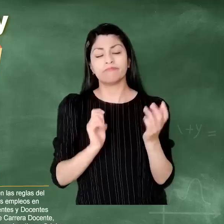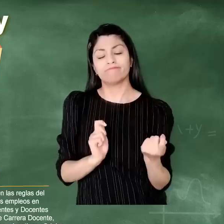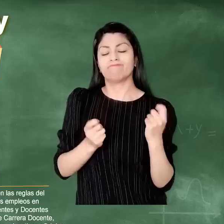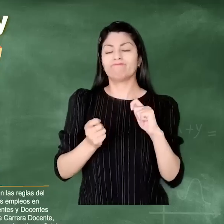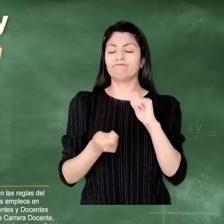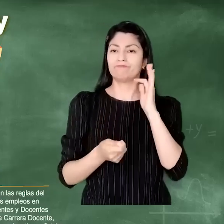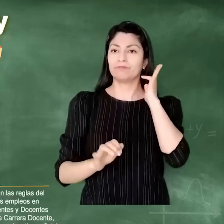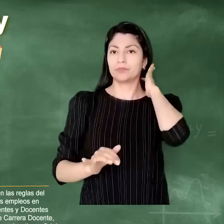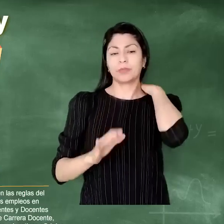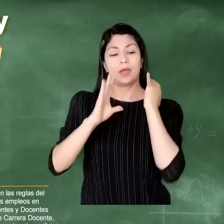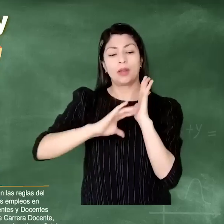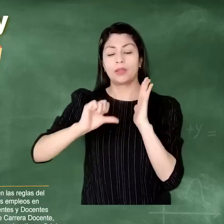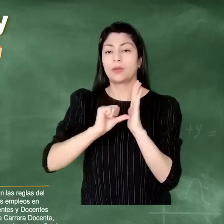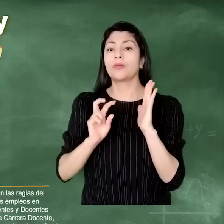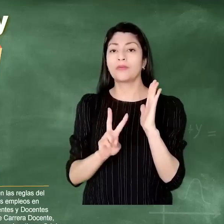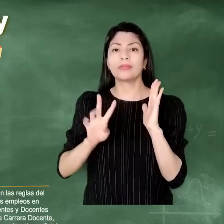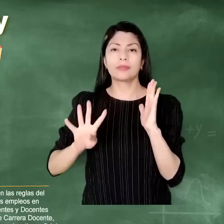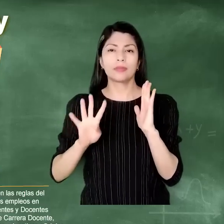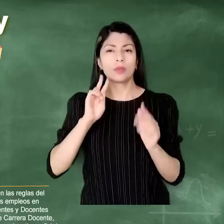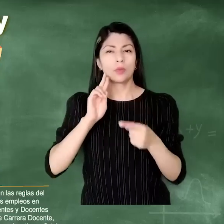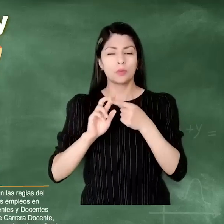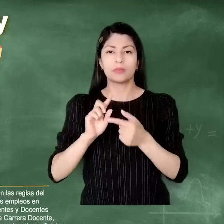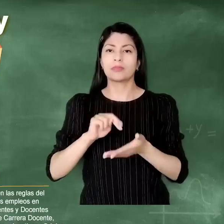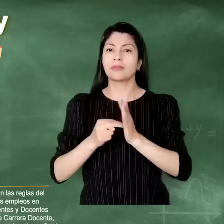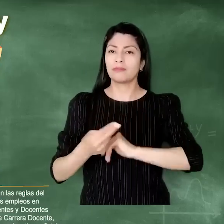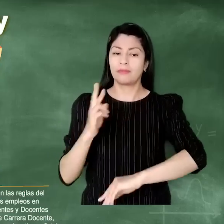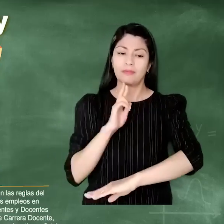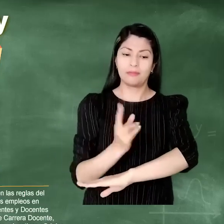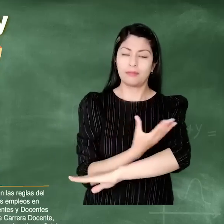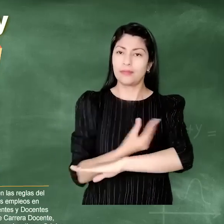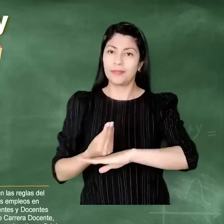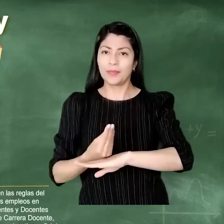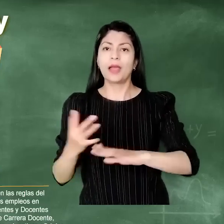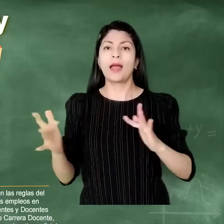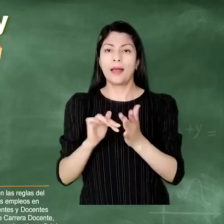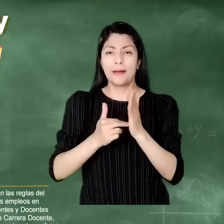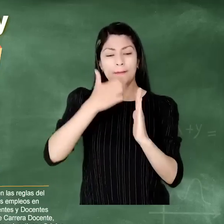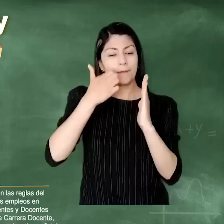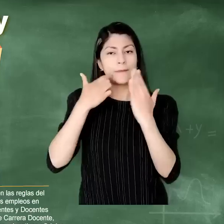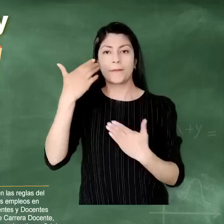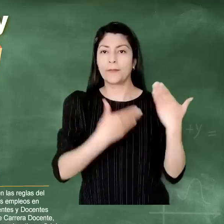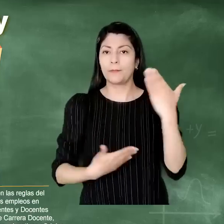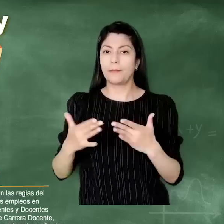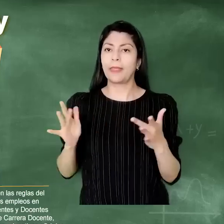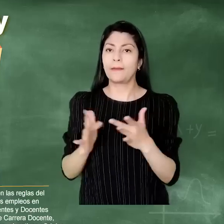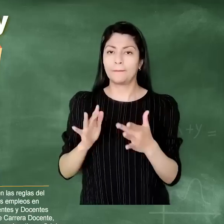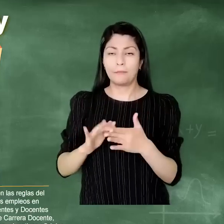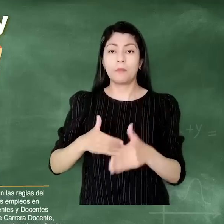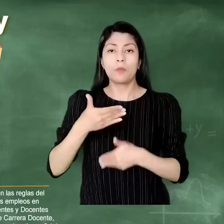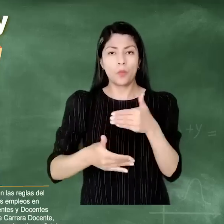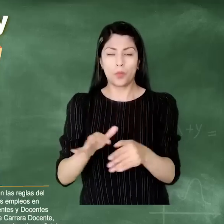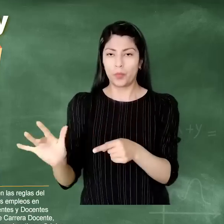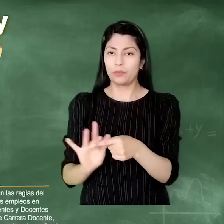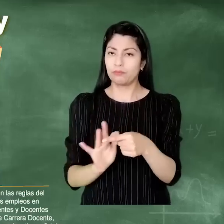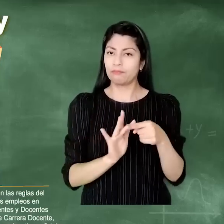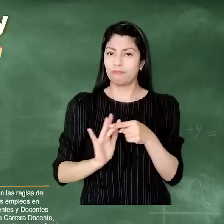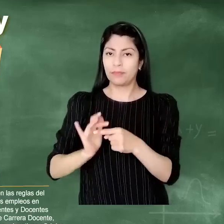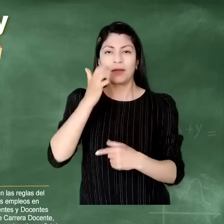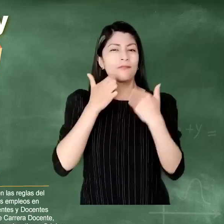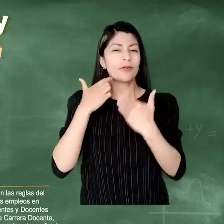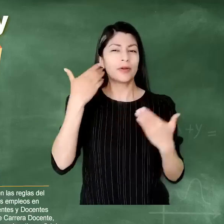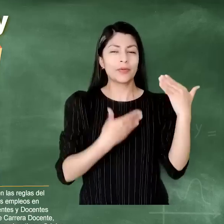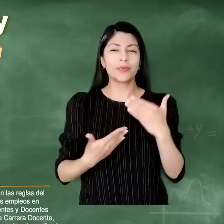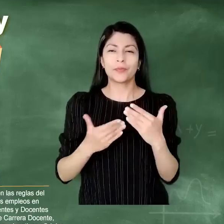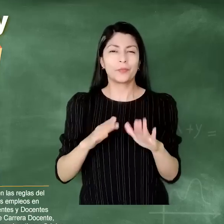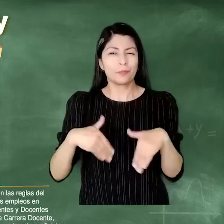Artículo 24. Publicación de resultados consolidados de cada una de las pruebas aplicadas en el proceso de